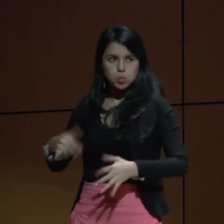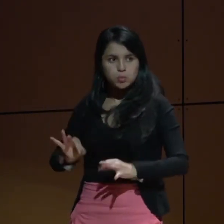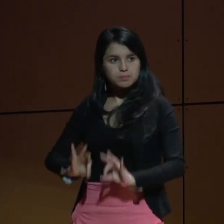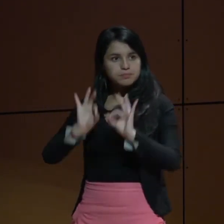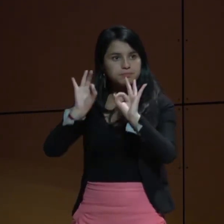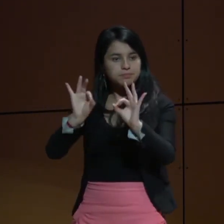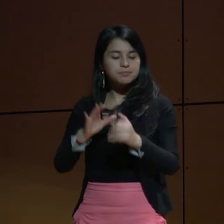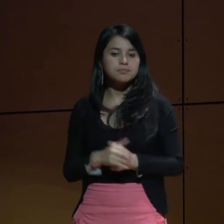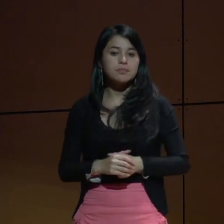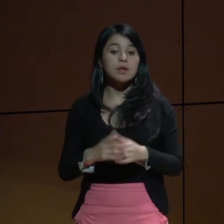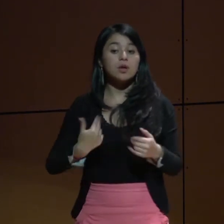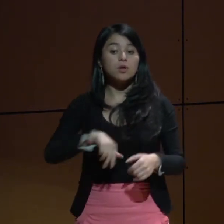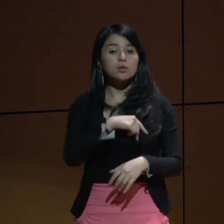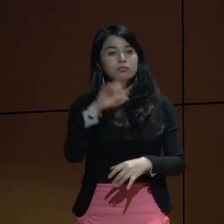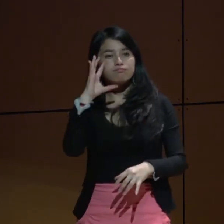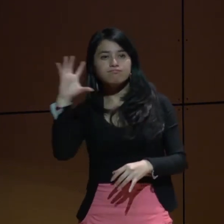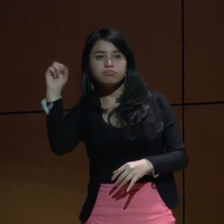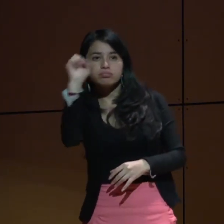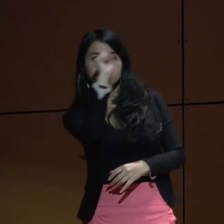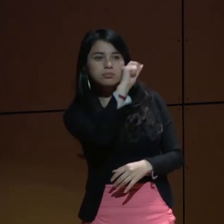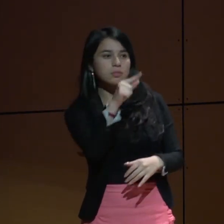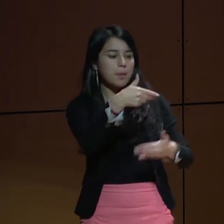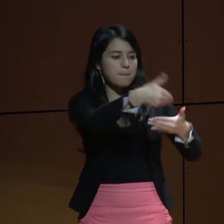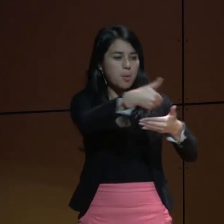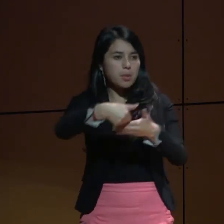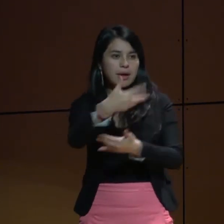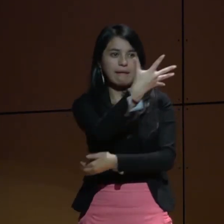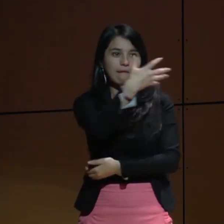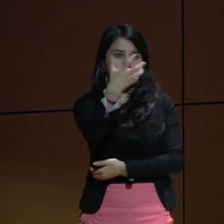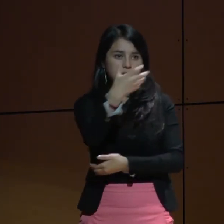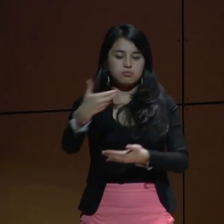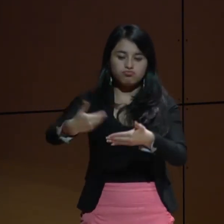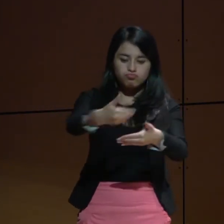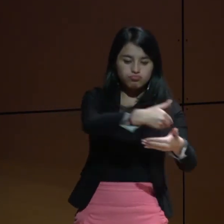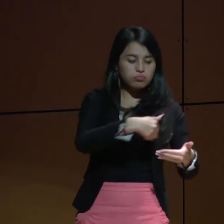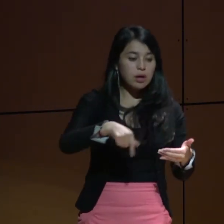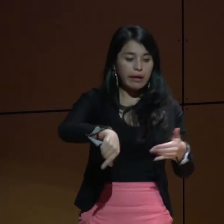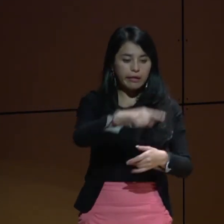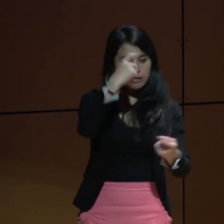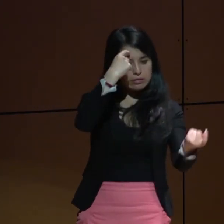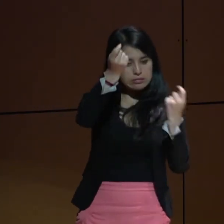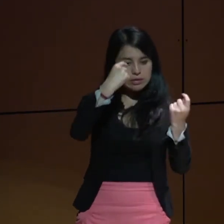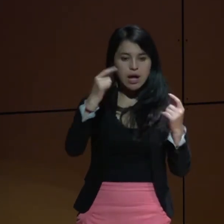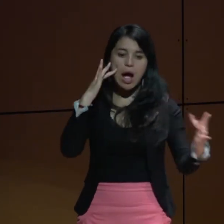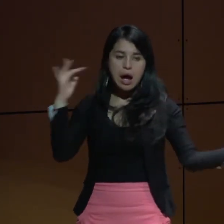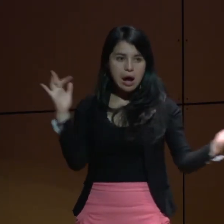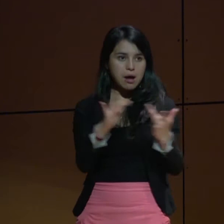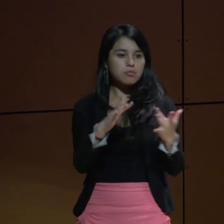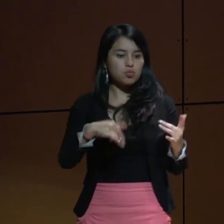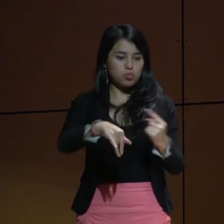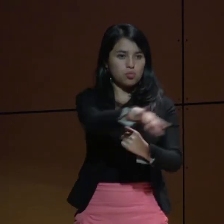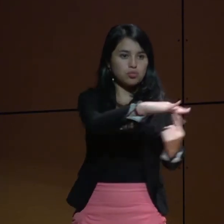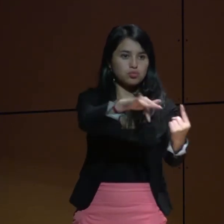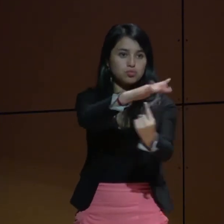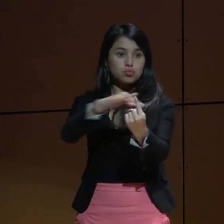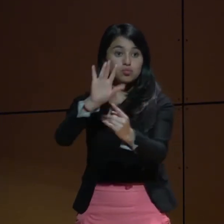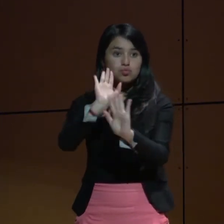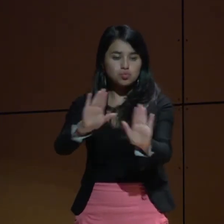hemos detectado más de 500 propuestas que, a través de estrategias pertinentes a sus